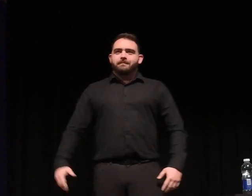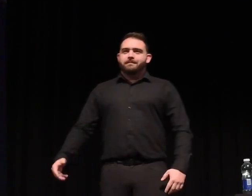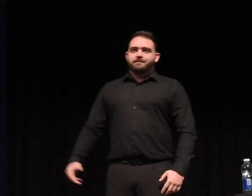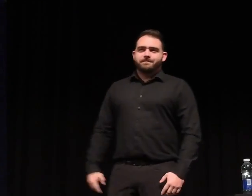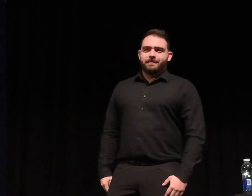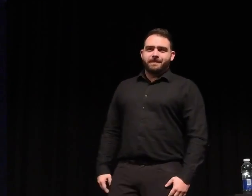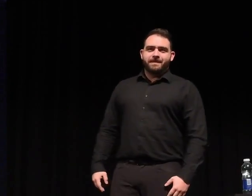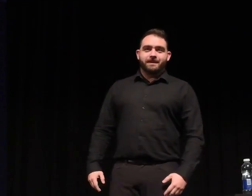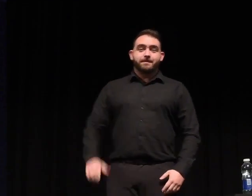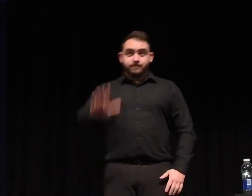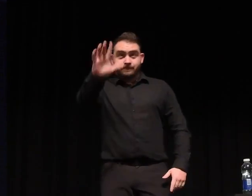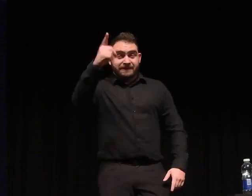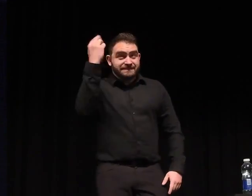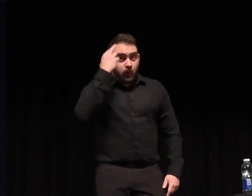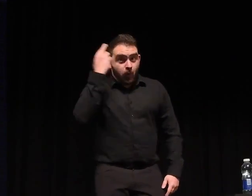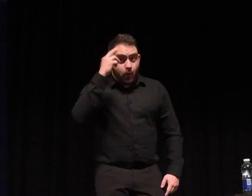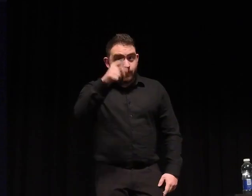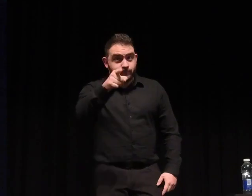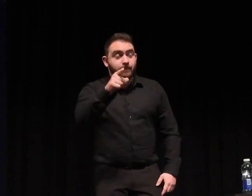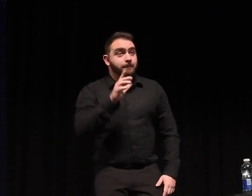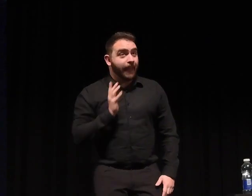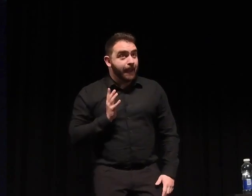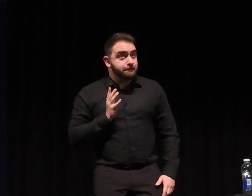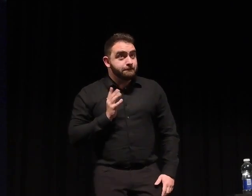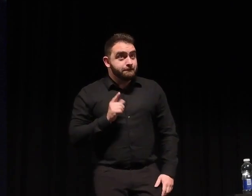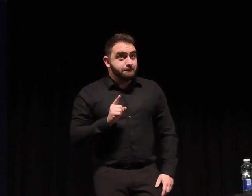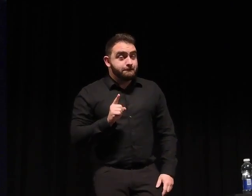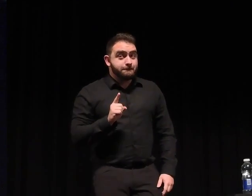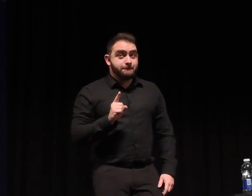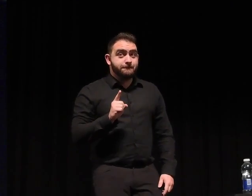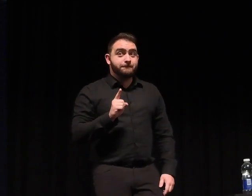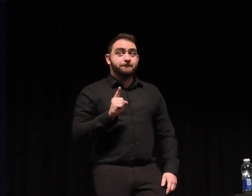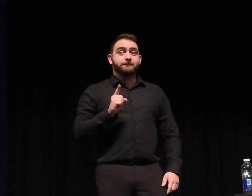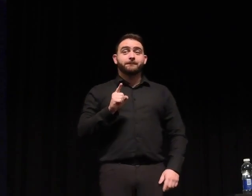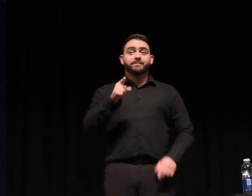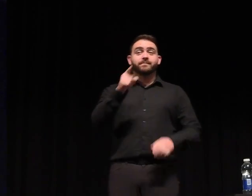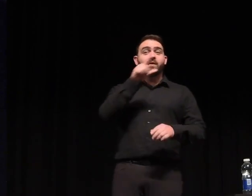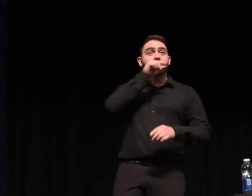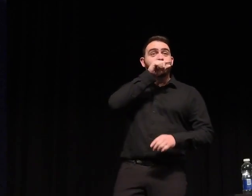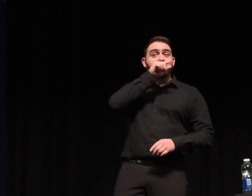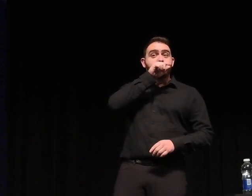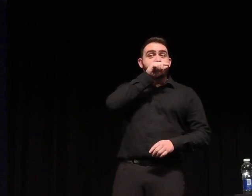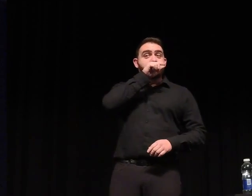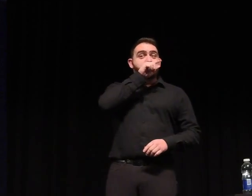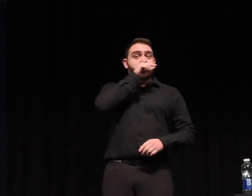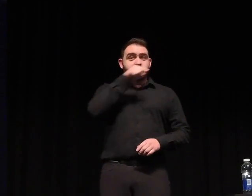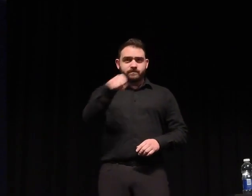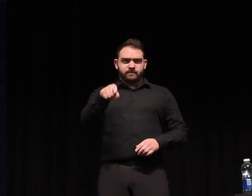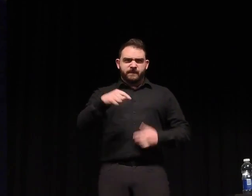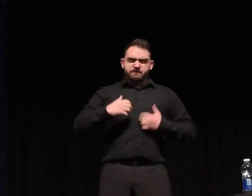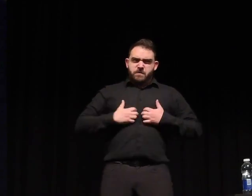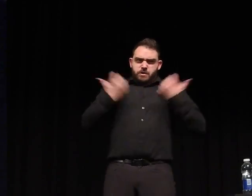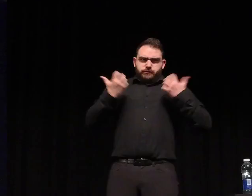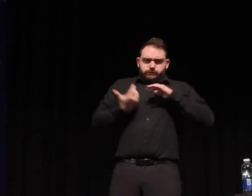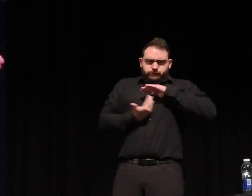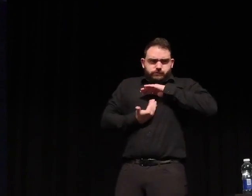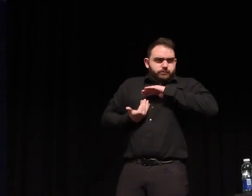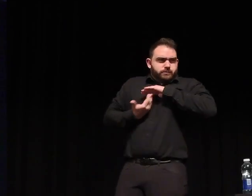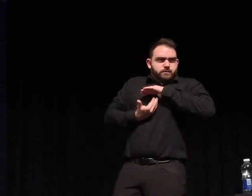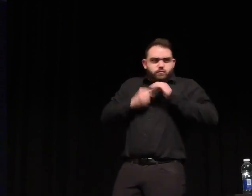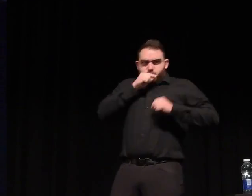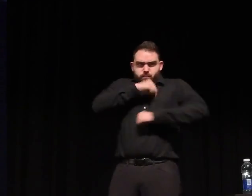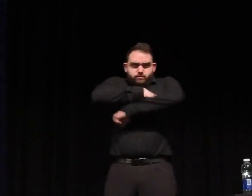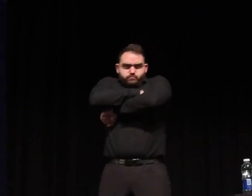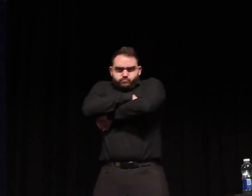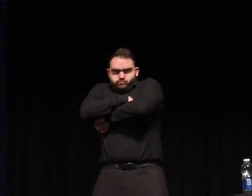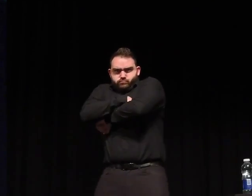Mais il y a une raison pour ça. C'est que le petit oiseau était très fâché. Il est allé